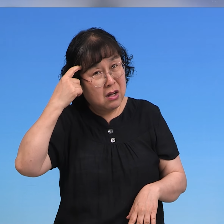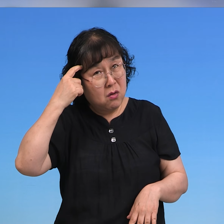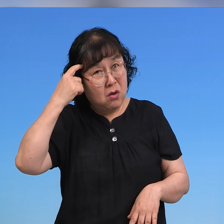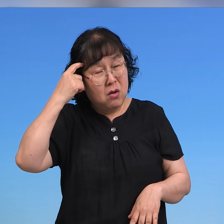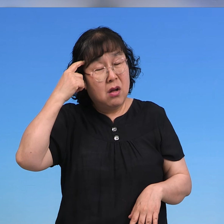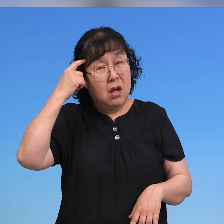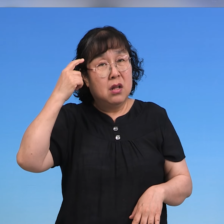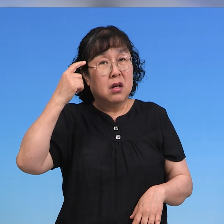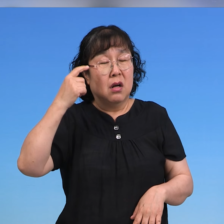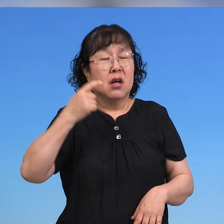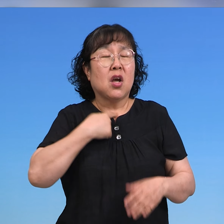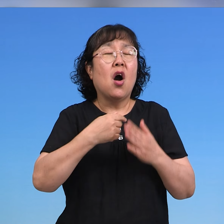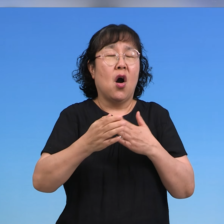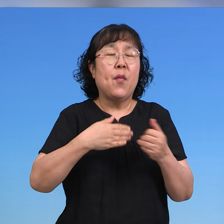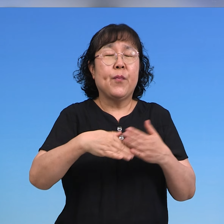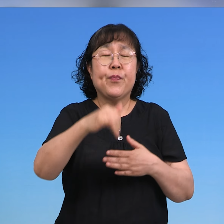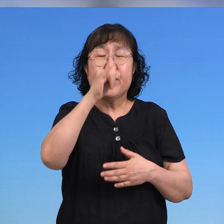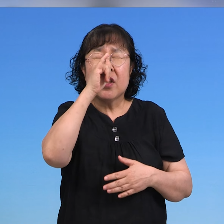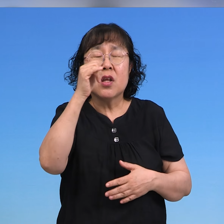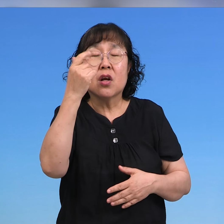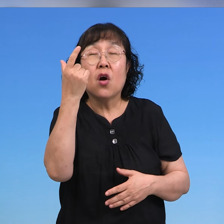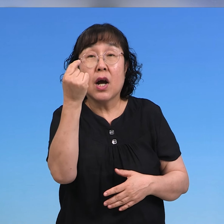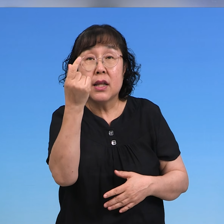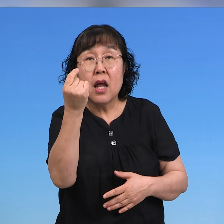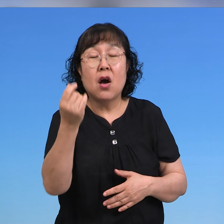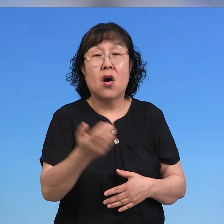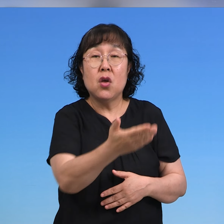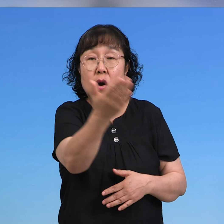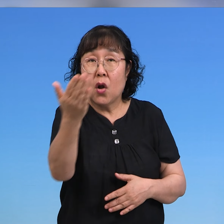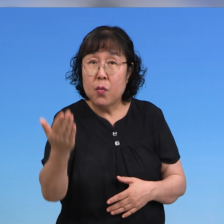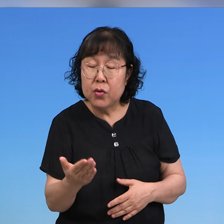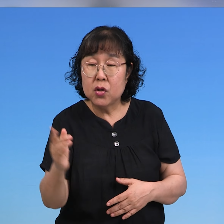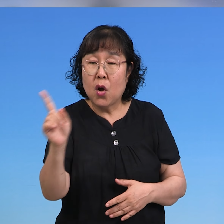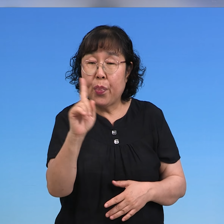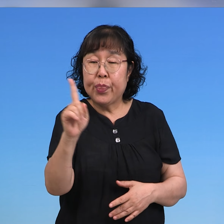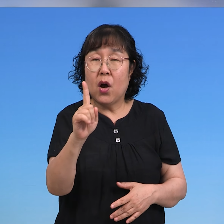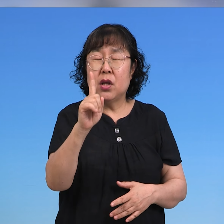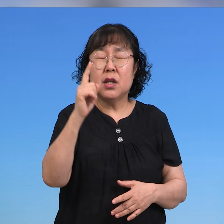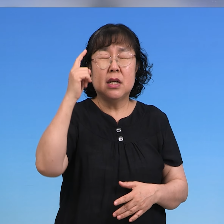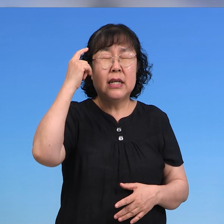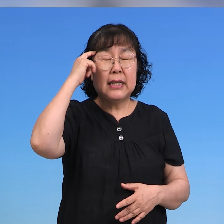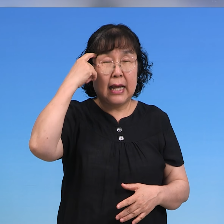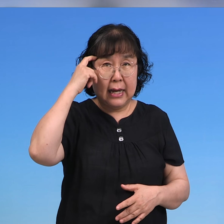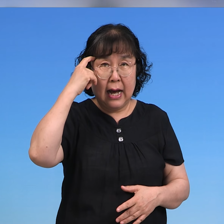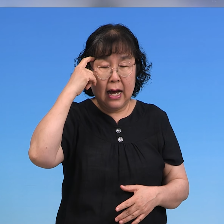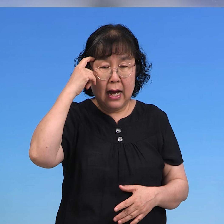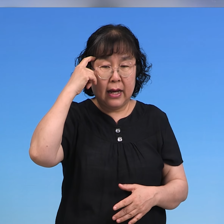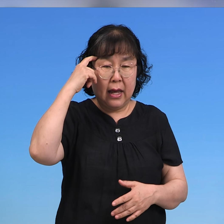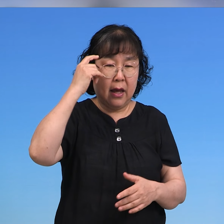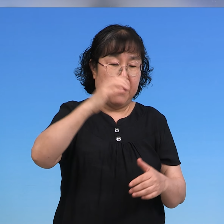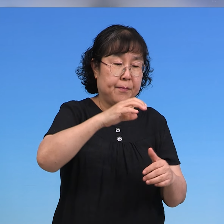거예요. 여러분은 어떤 상상력의 영향력 아래 있습니까?